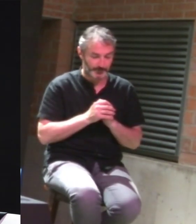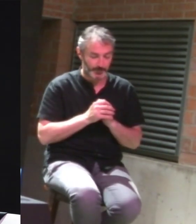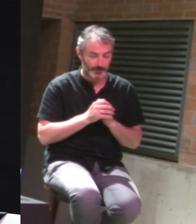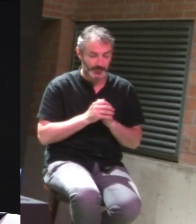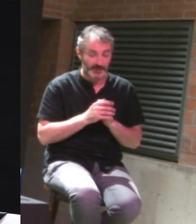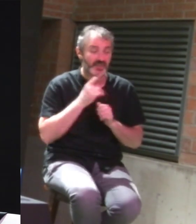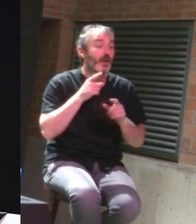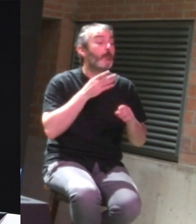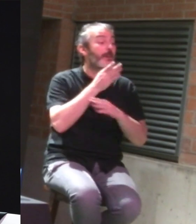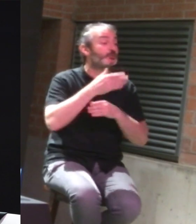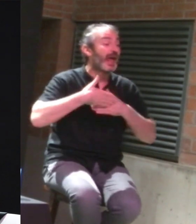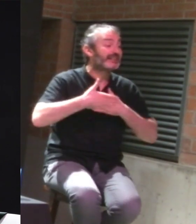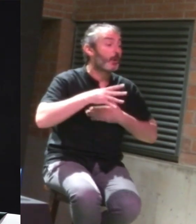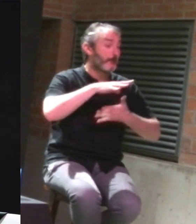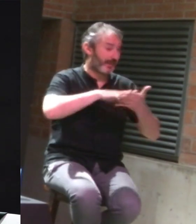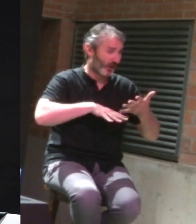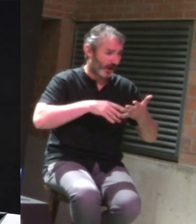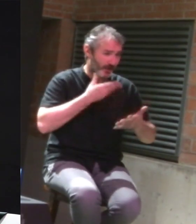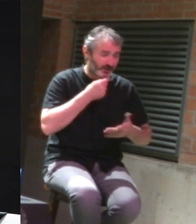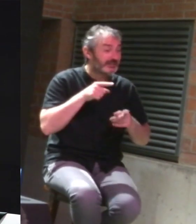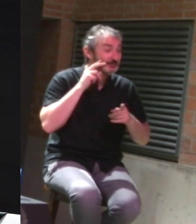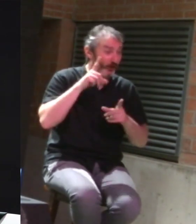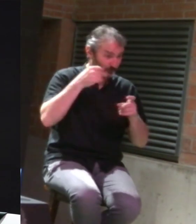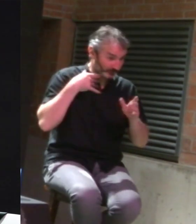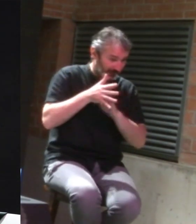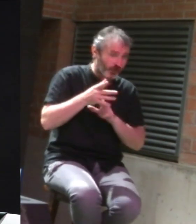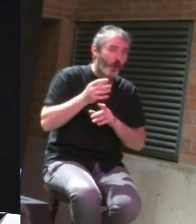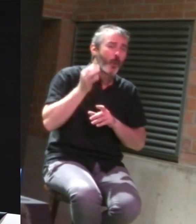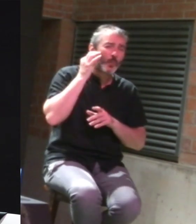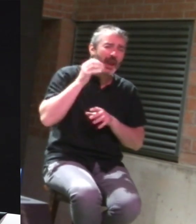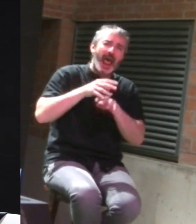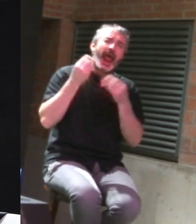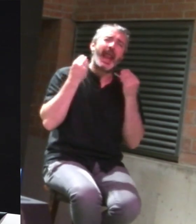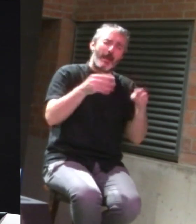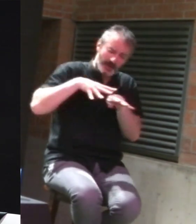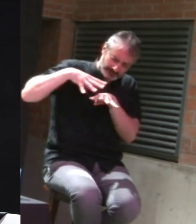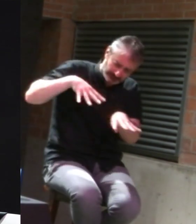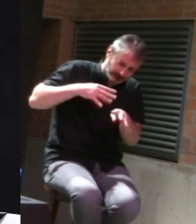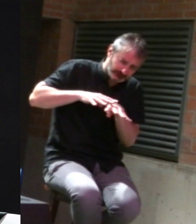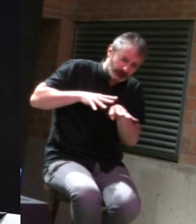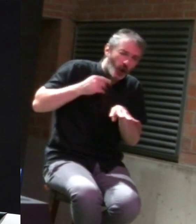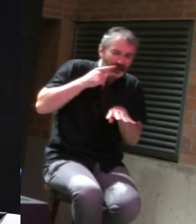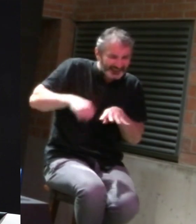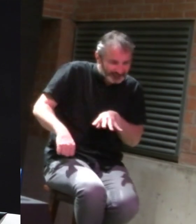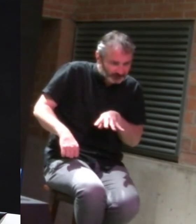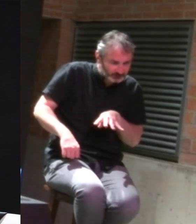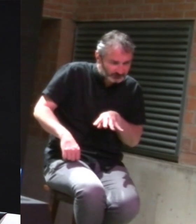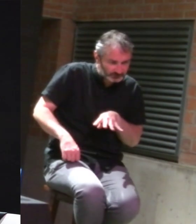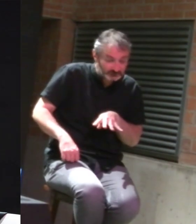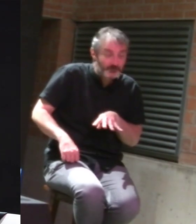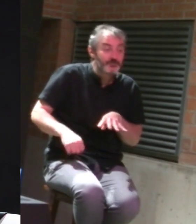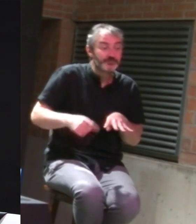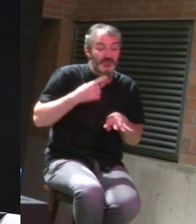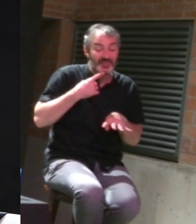podeu trobar, són precioses. Són aquestes fotos de les Rambles, de les dones desfilant amb els nens, i diu al lado de la Casa del